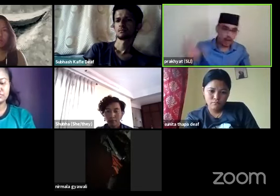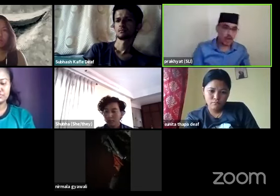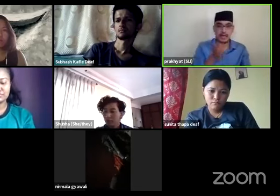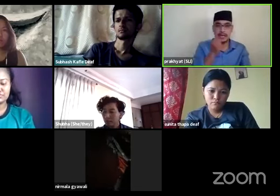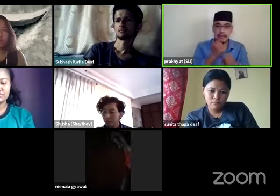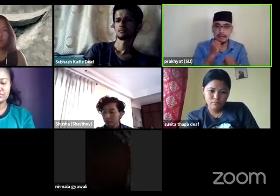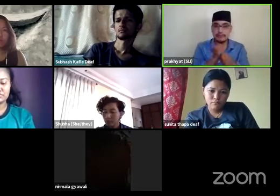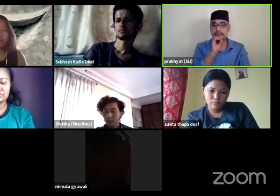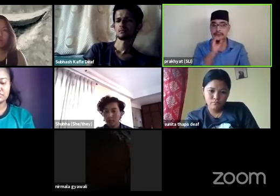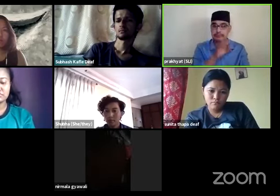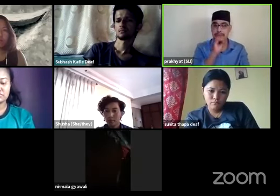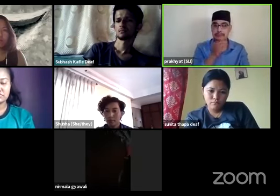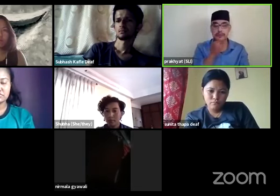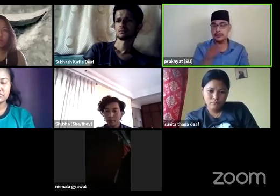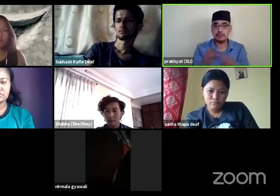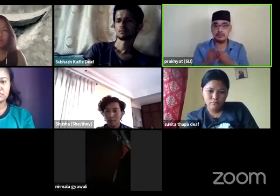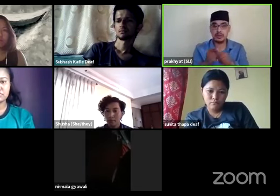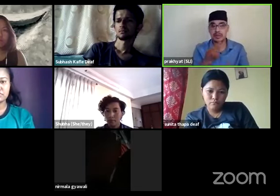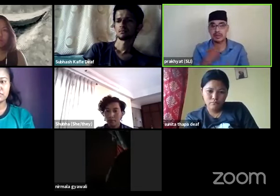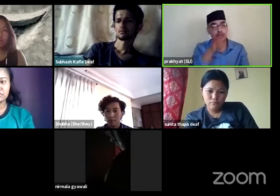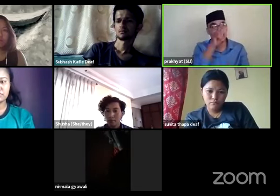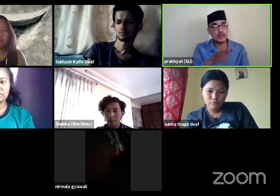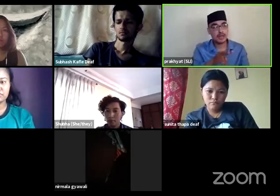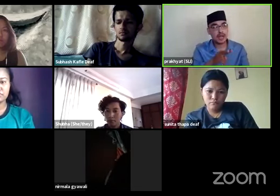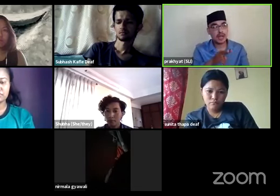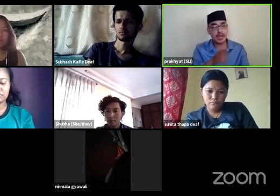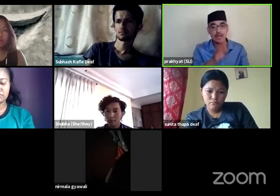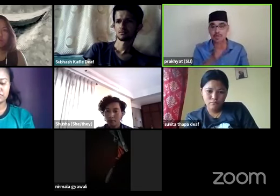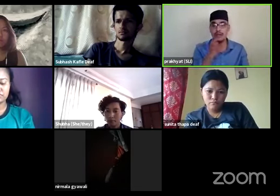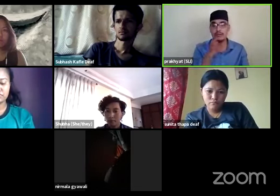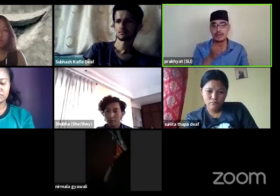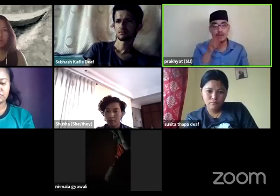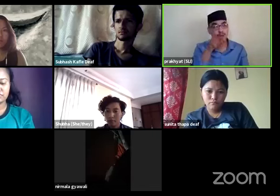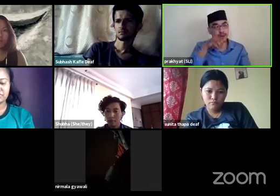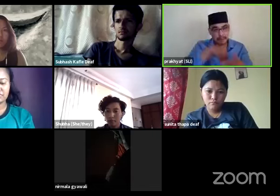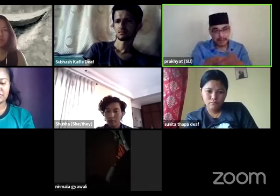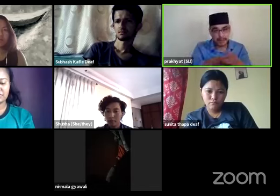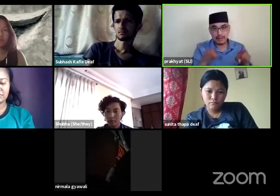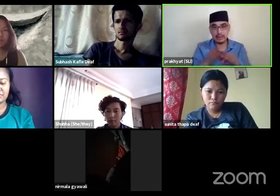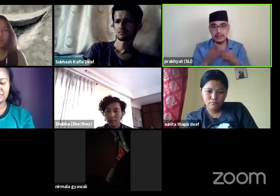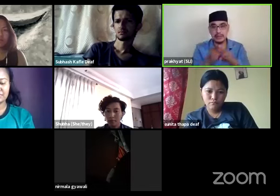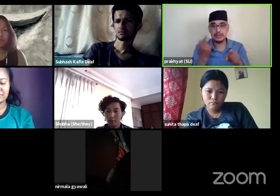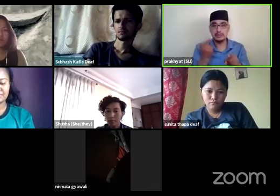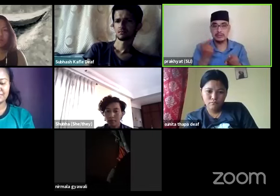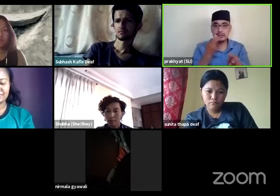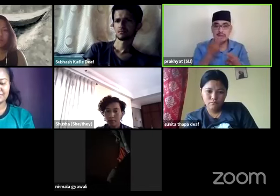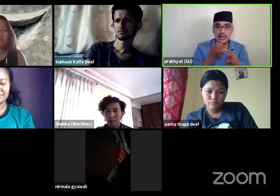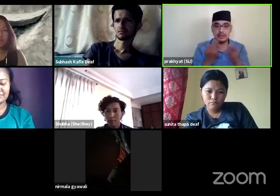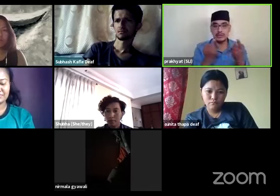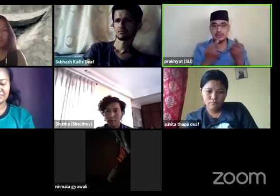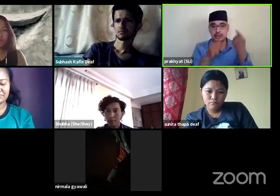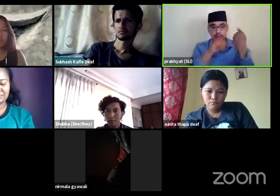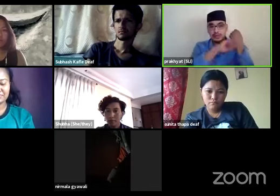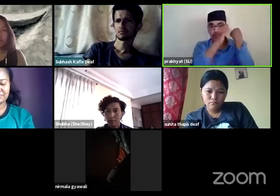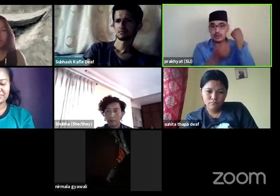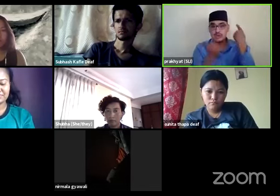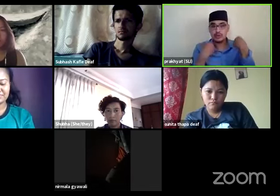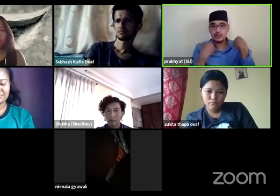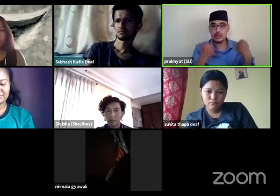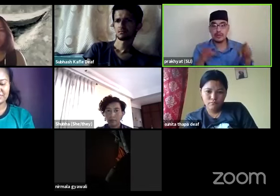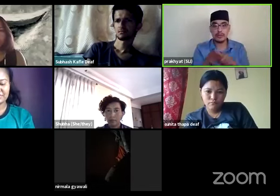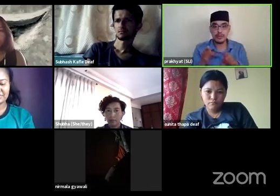त हाम्रो अवस्था चाहिँ यस्तो रहेछ इन्टरनेटमा होइन त्योभित्र पनि तपाईँको चाहिँ सेक्सुअलिटी एन्ड रिप्रोडक्टिभ हेल्थ राइट्सको कुराहरू